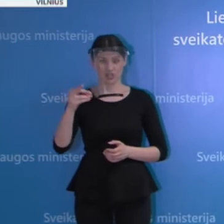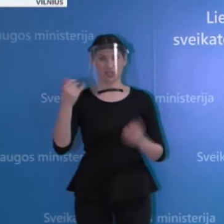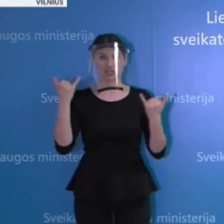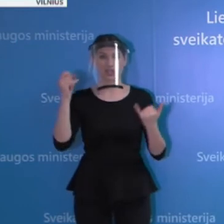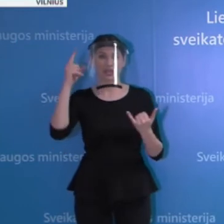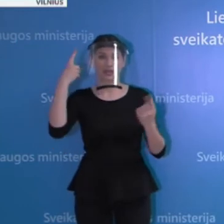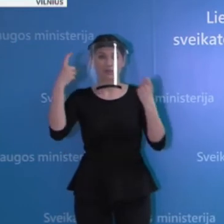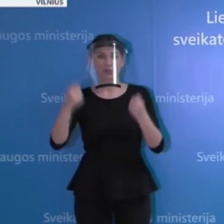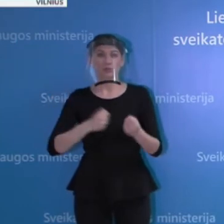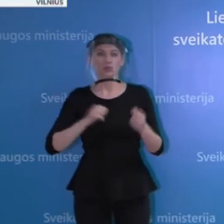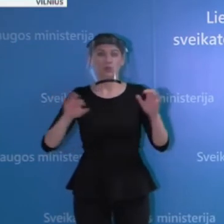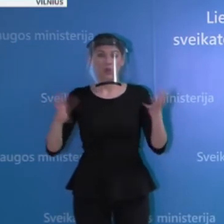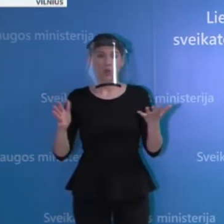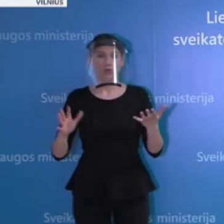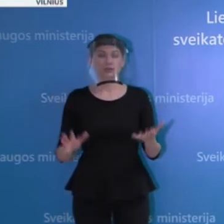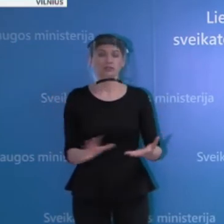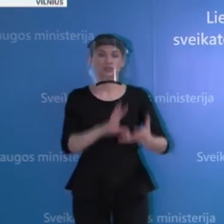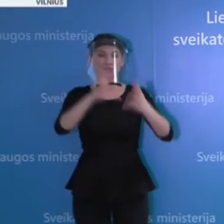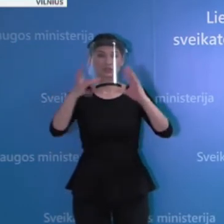dienos ryto duomenimis buvo paimti